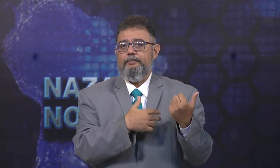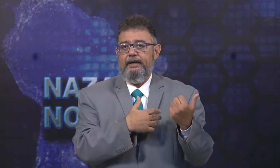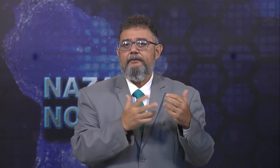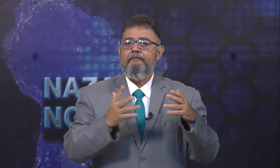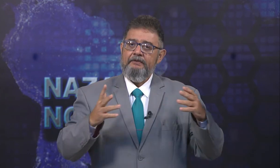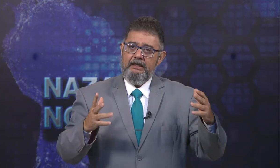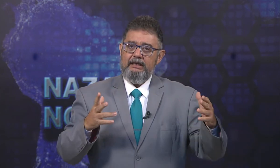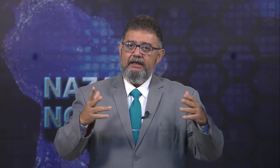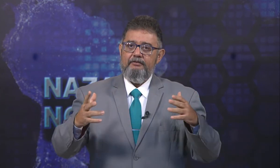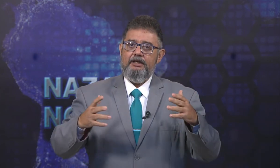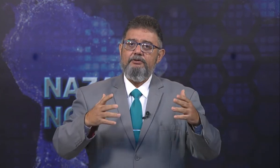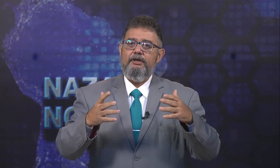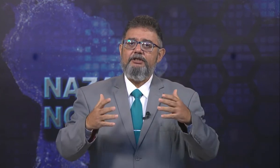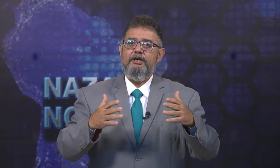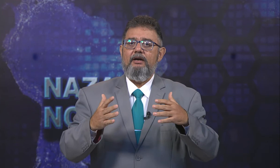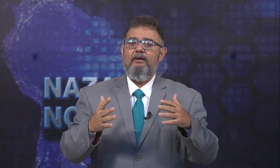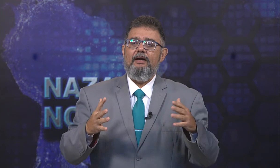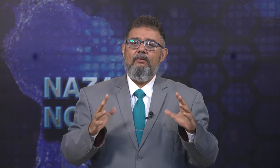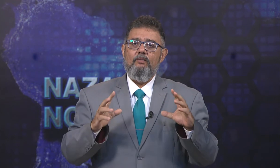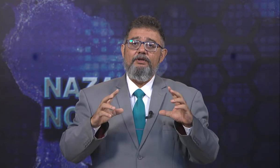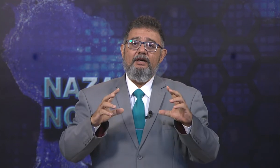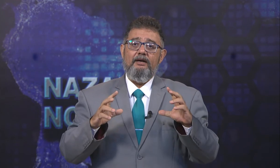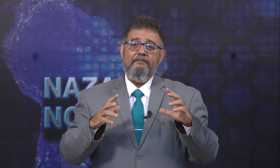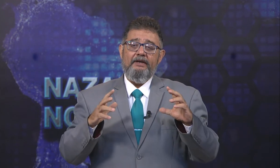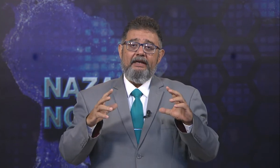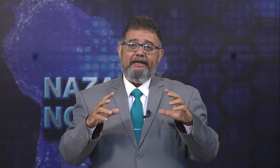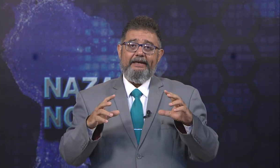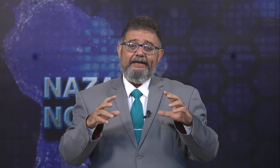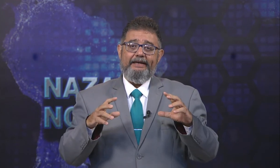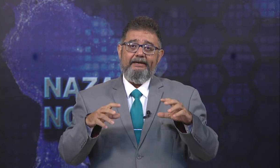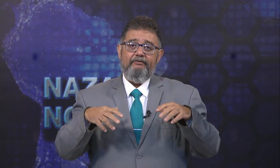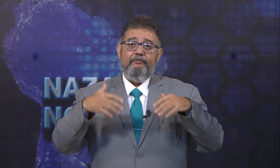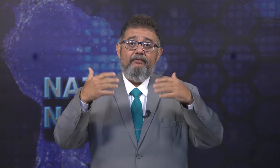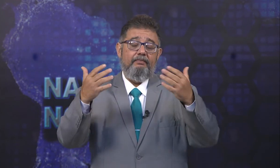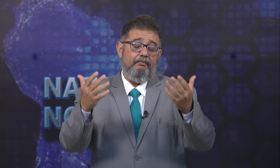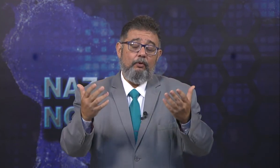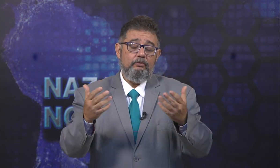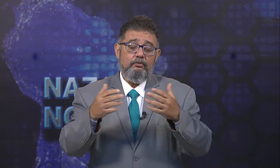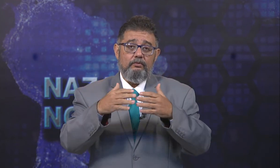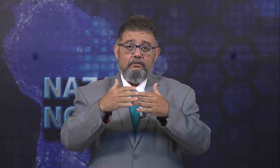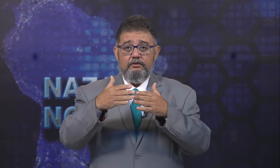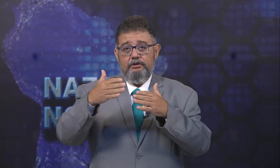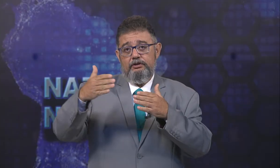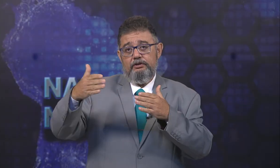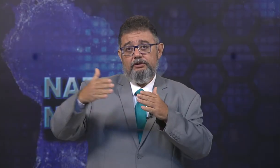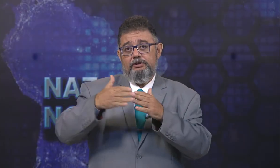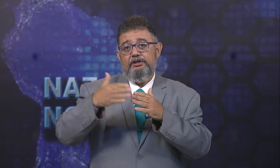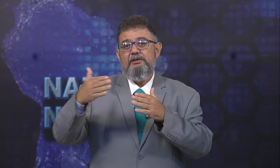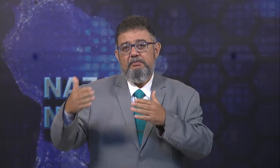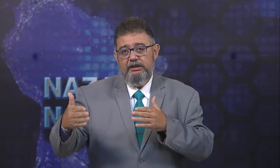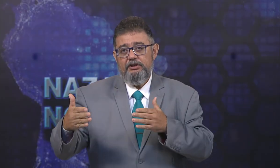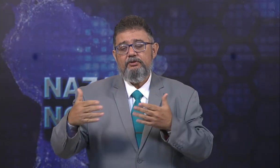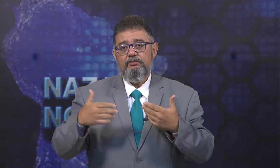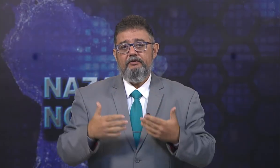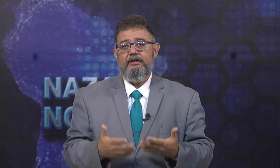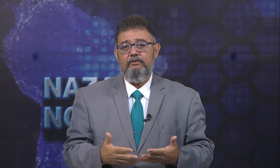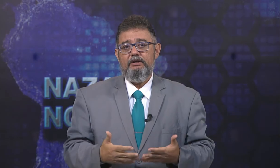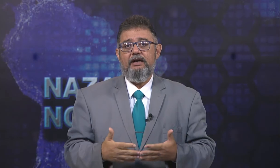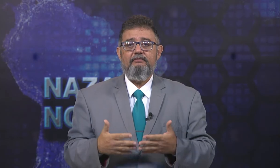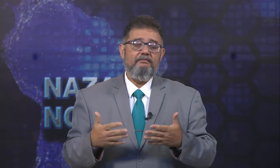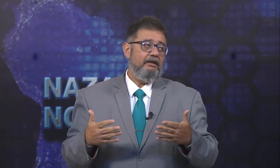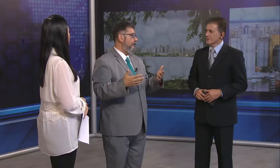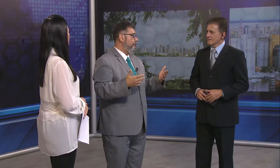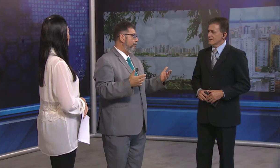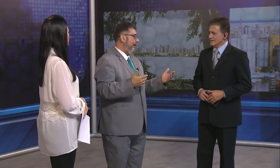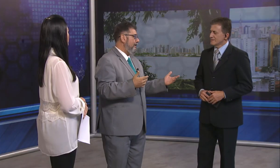já tinha o Supremo, que evidentemente era o único ponto de limite que o governo encontrava.